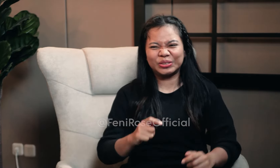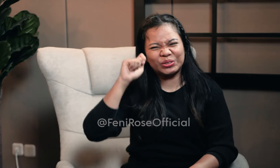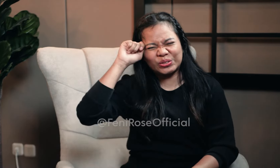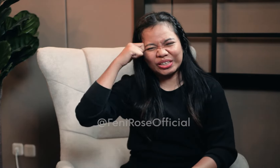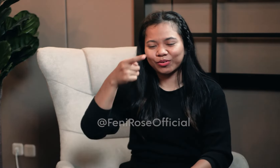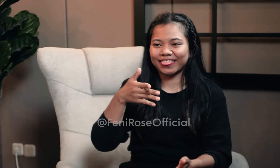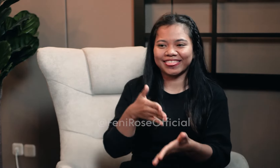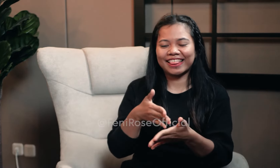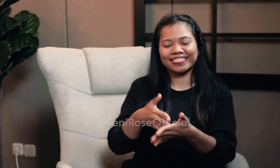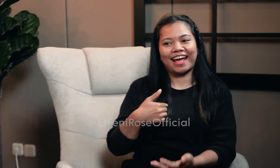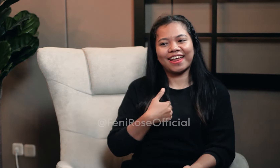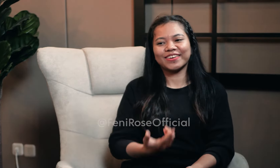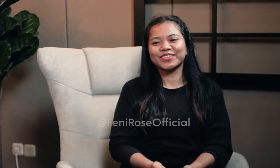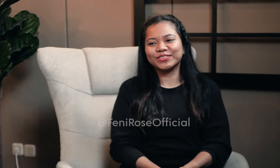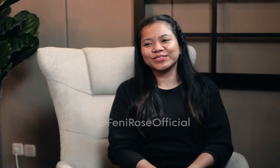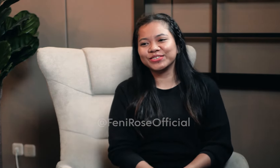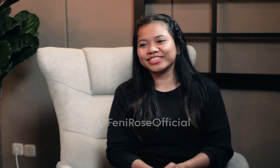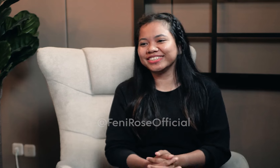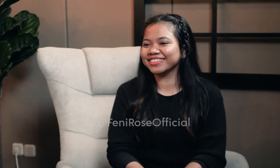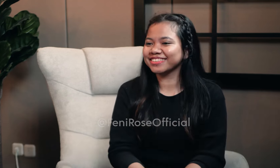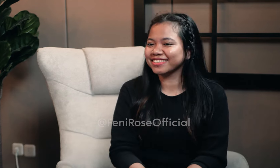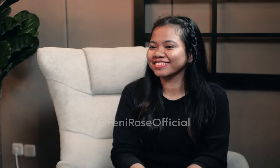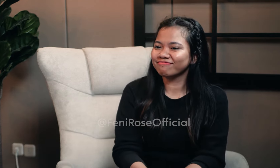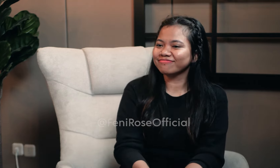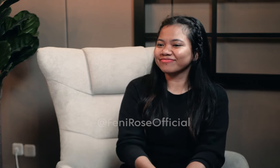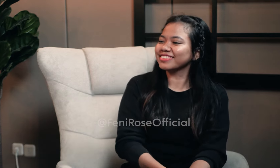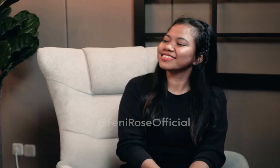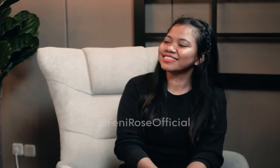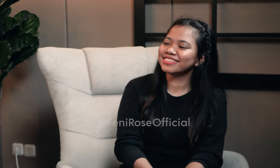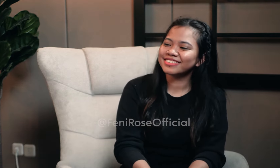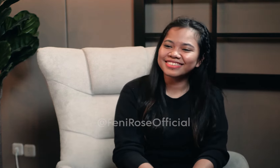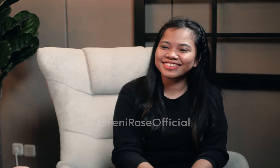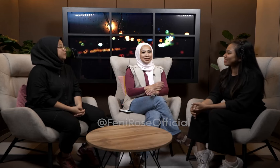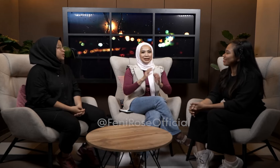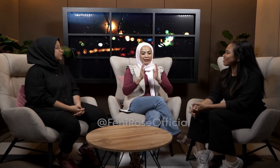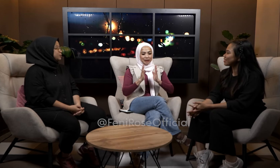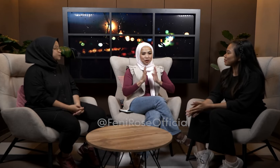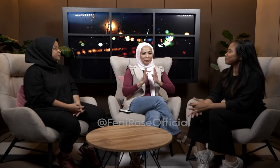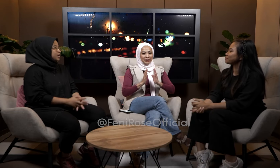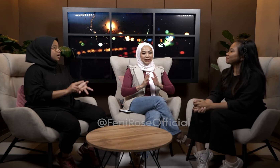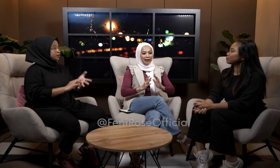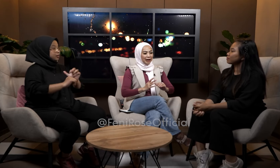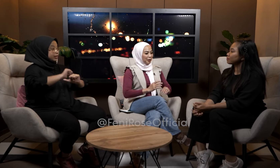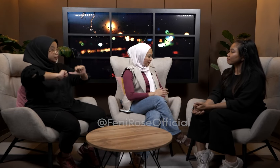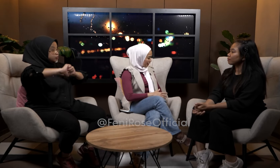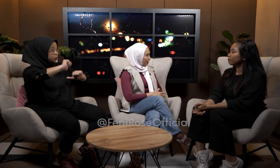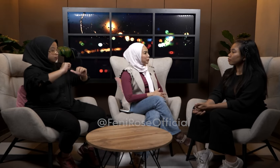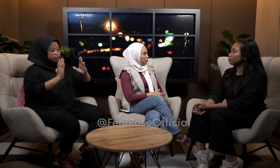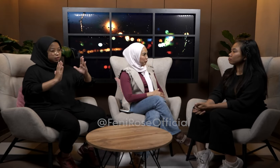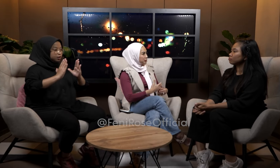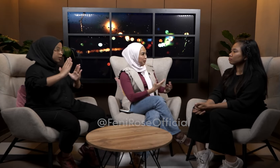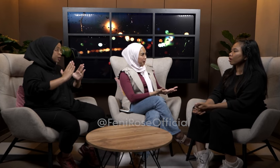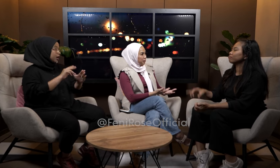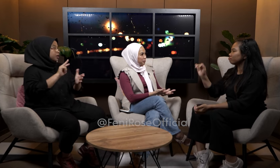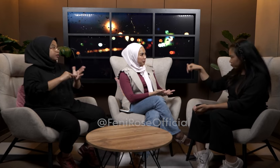kayak ya mungkum Menurut saya sulit sih tapi itu tantangan buat saya jadi gesture badan arah-arah badannya kamu mengikutin siapa yang